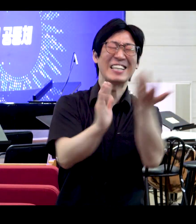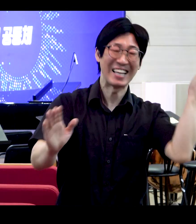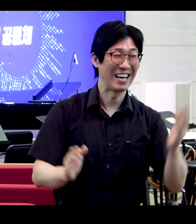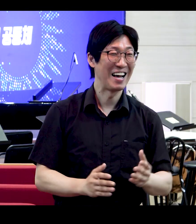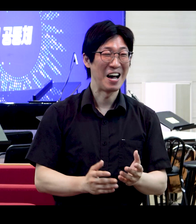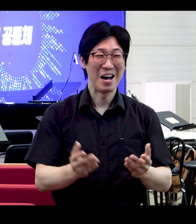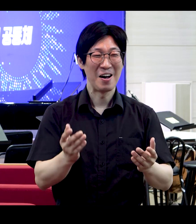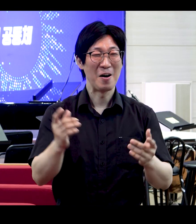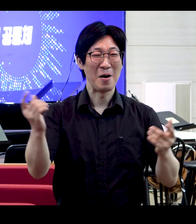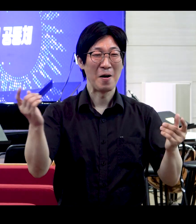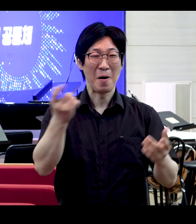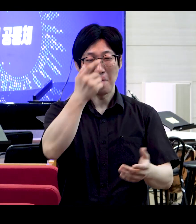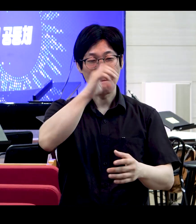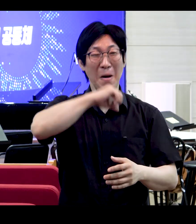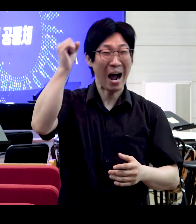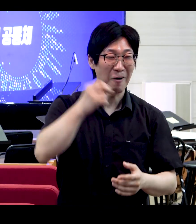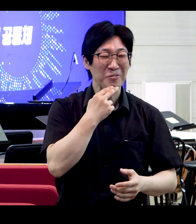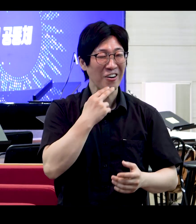안 맞아도 너무 안 맞아.